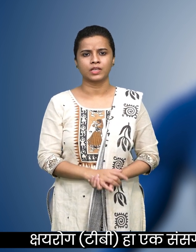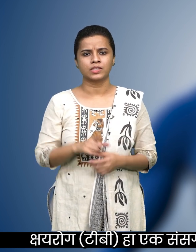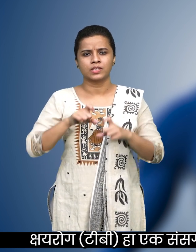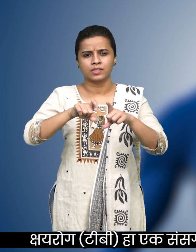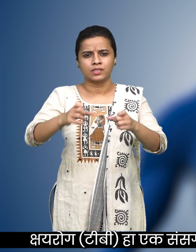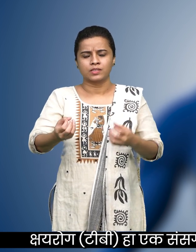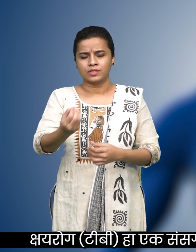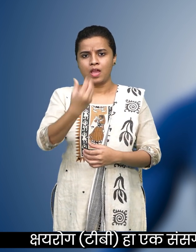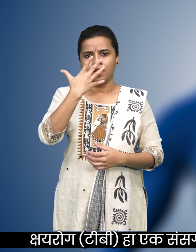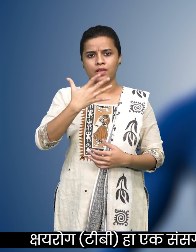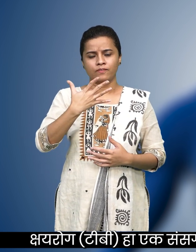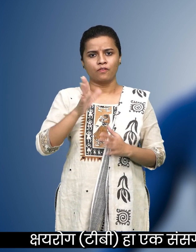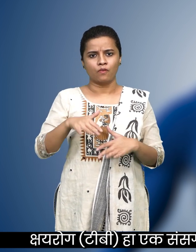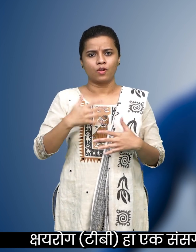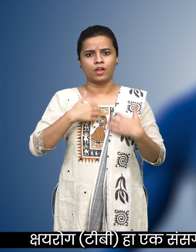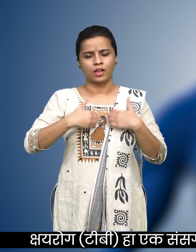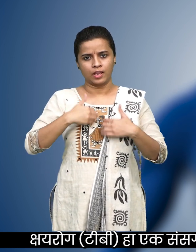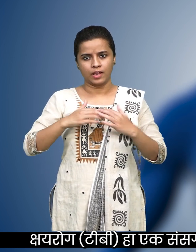होतो.